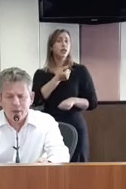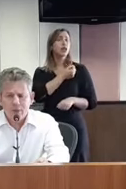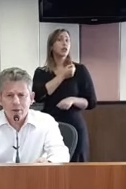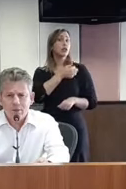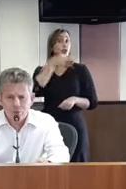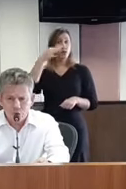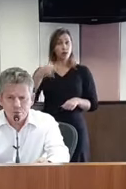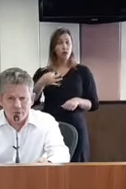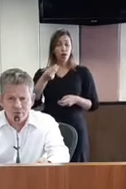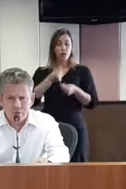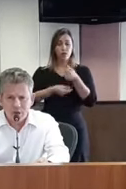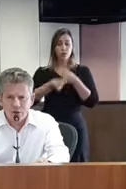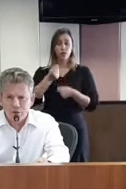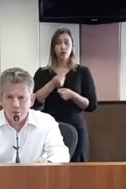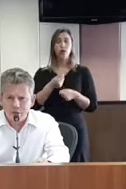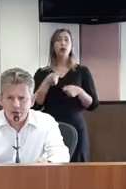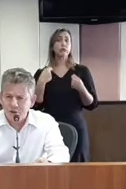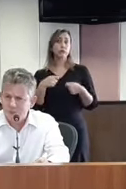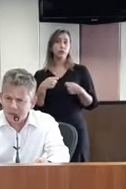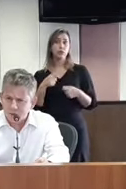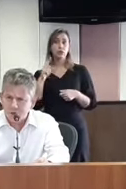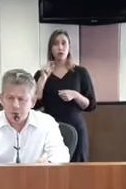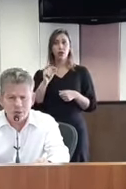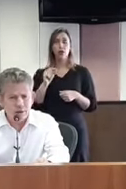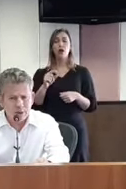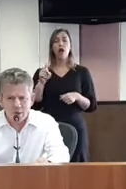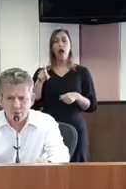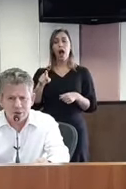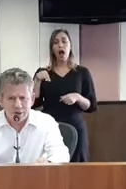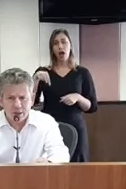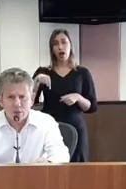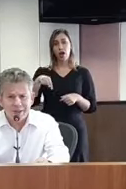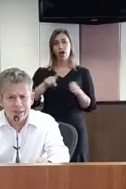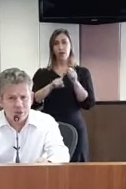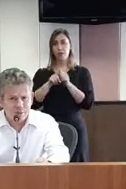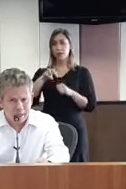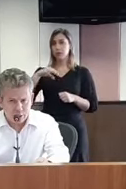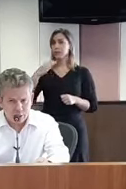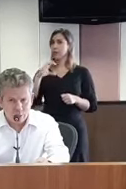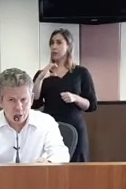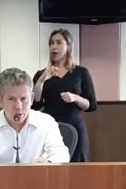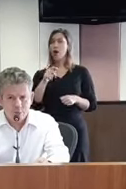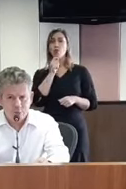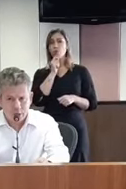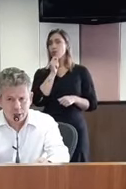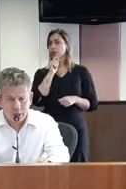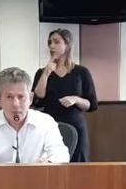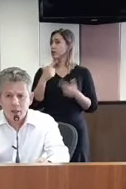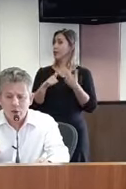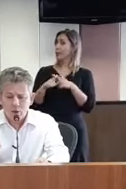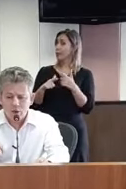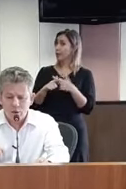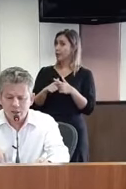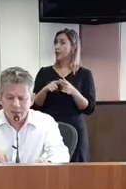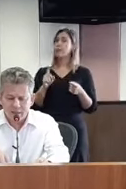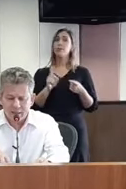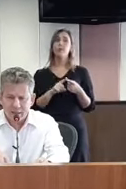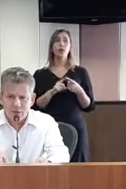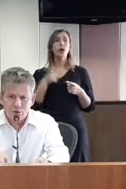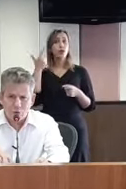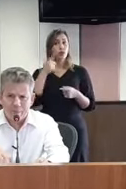arrecadação. Muito provavelmente, no mês de março, nós não teremos ainda um grande impacto, porque o que